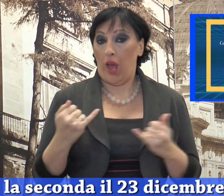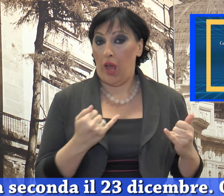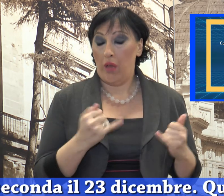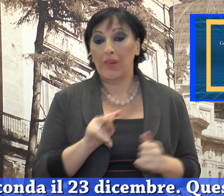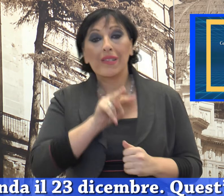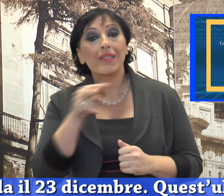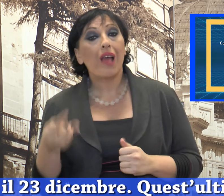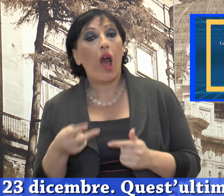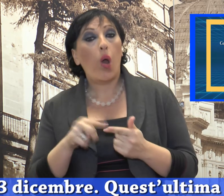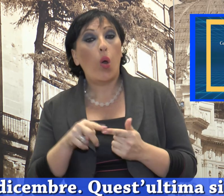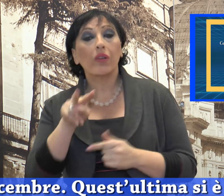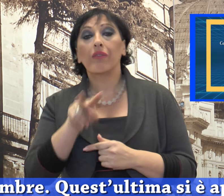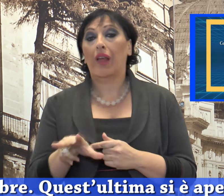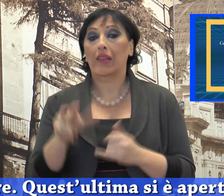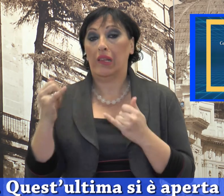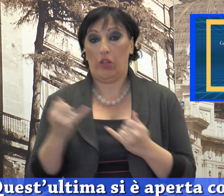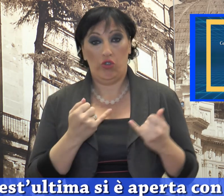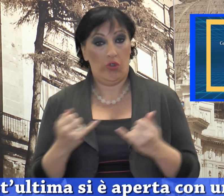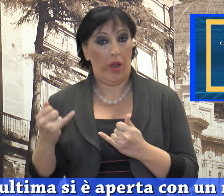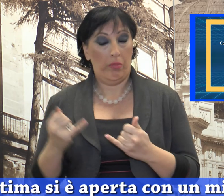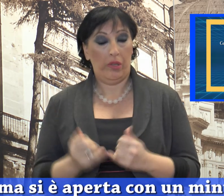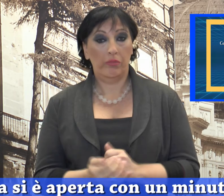la seconda il 23 dicembre.